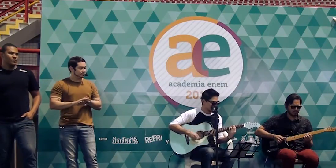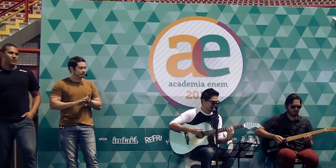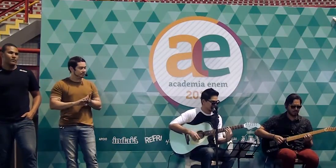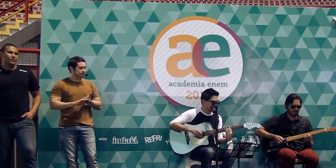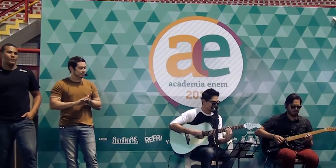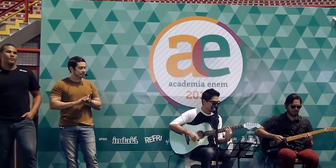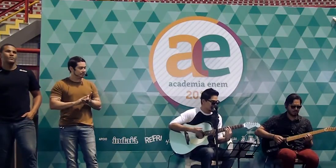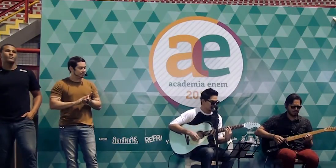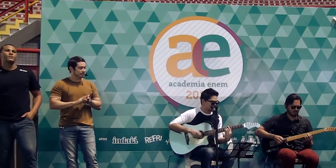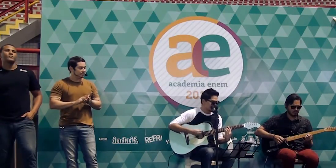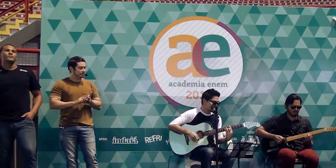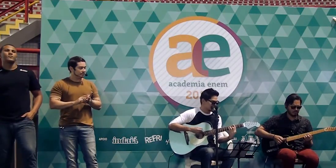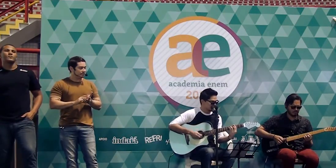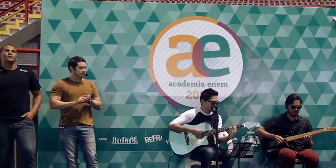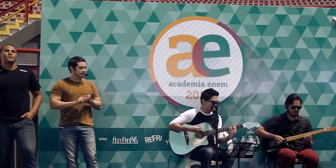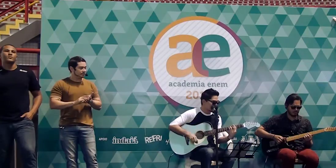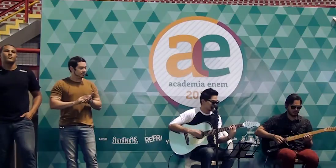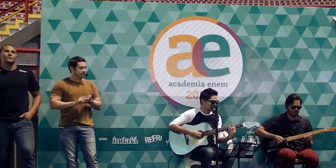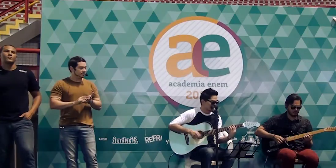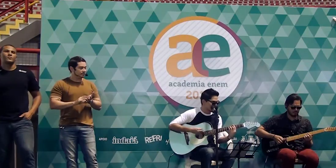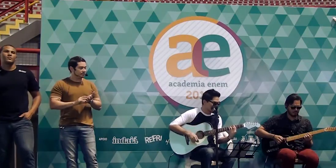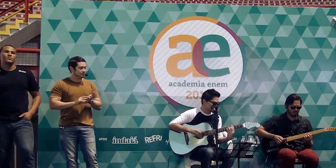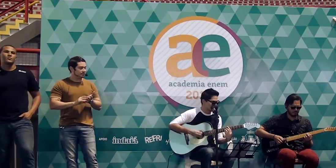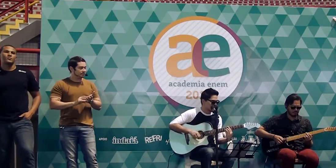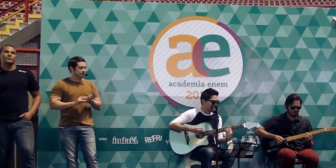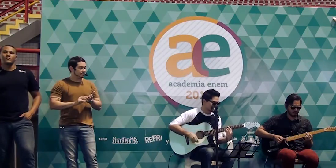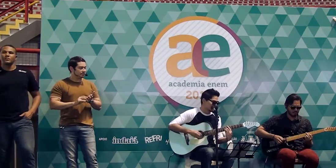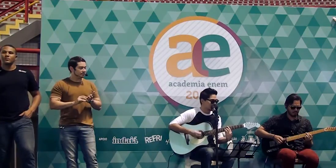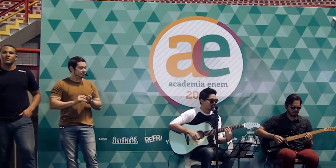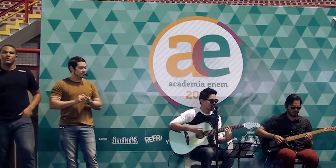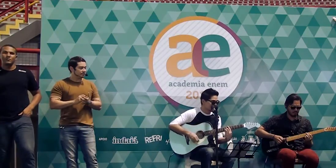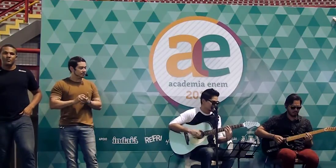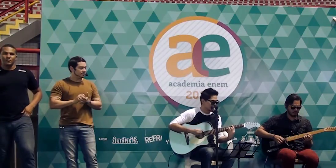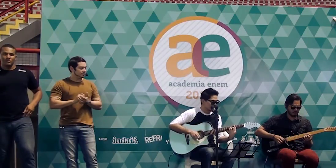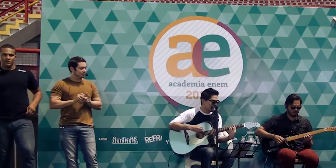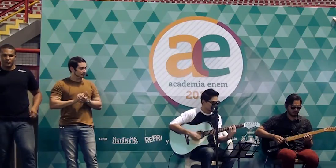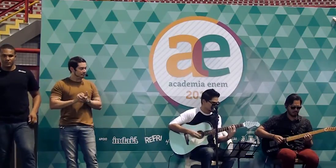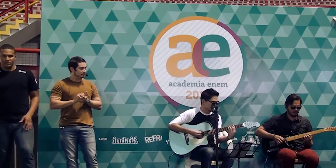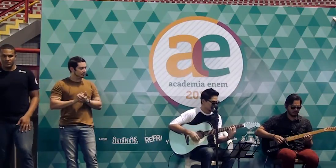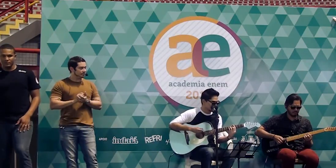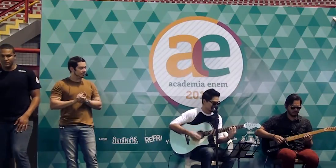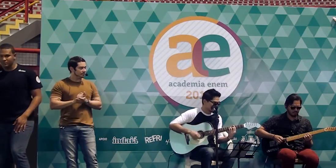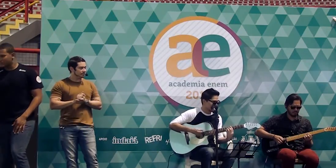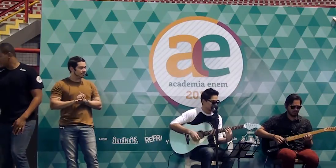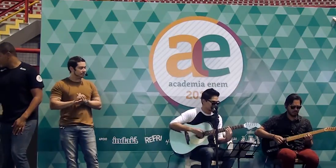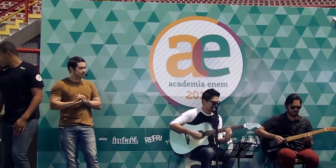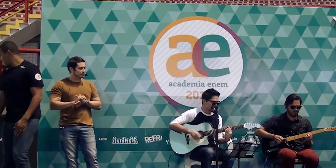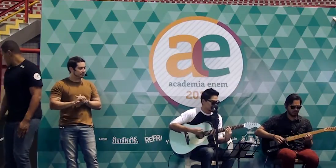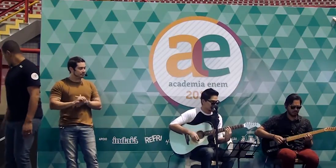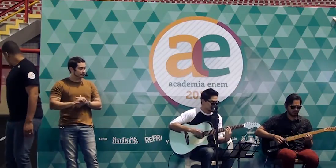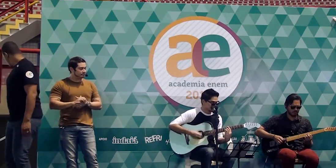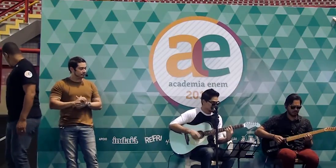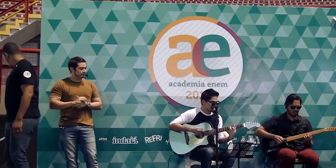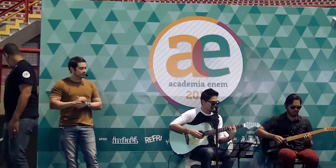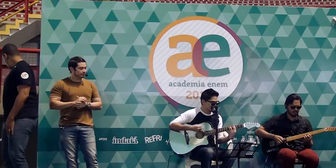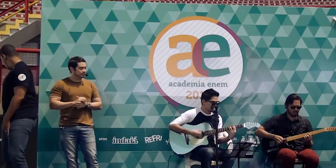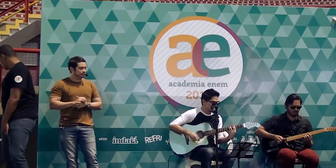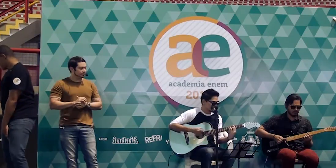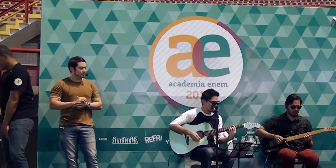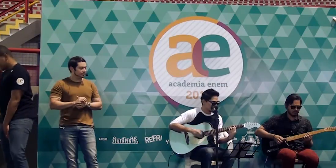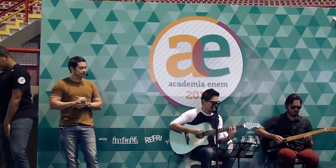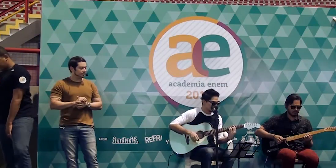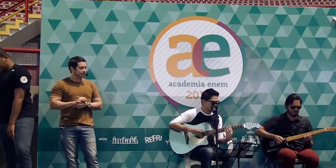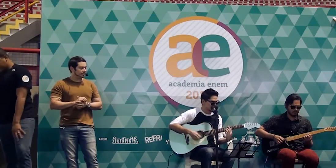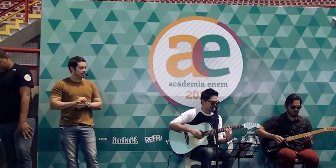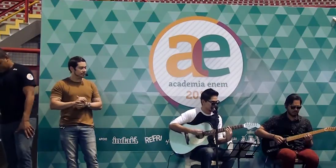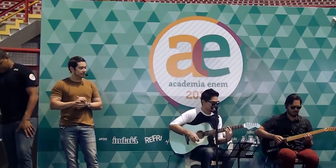traficantes dali. Ex-amigos frequentavam a Asa Norte, ia pra festa de rock pra se libertar. Mas de repente